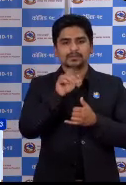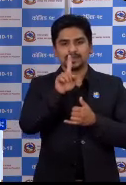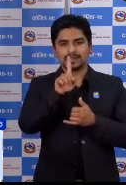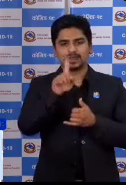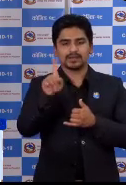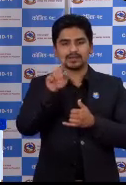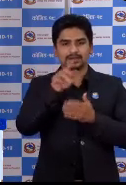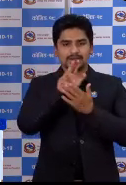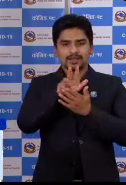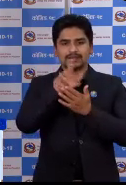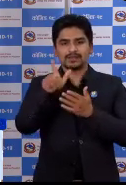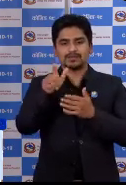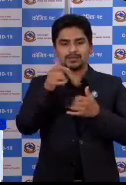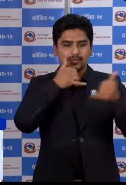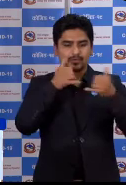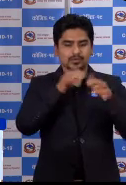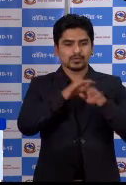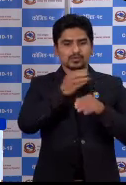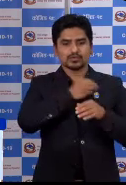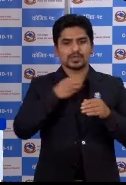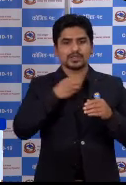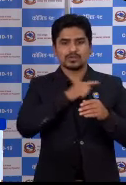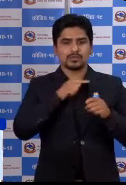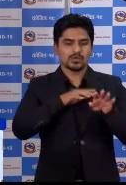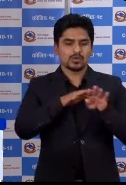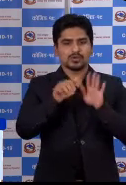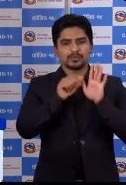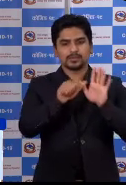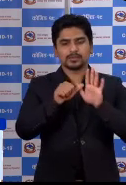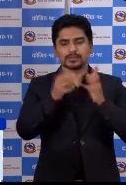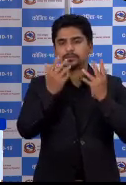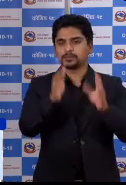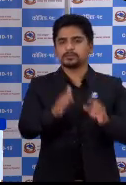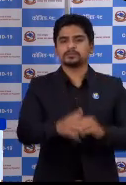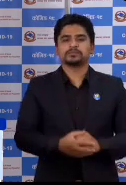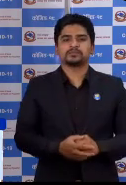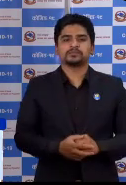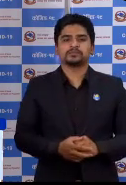1197 कलहरूको हाम्रा स्वास्थ्यकर्मी साथीहरूले सम्बोधन गर्नुभएको छ।